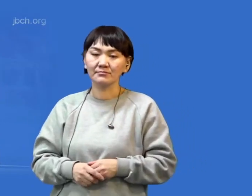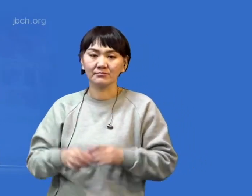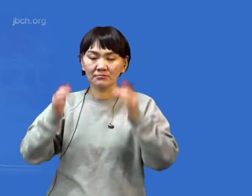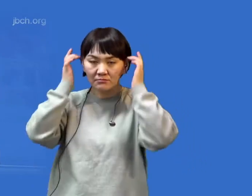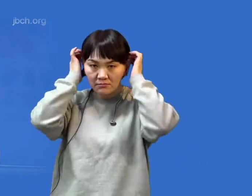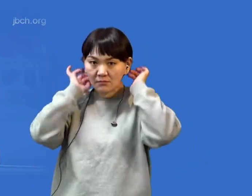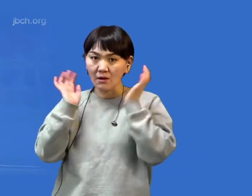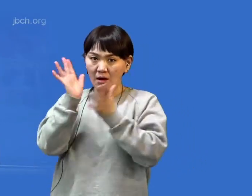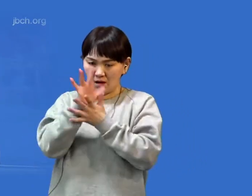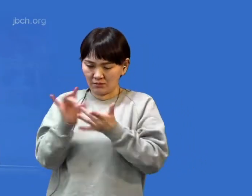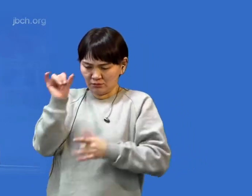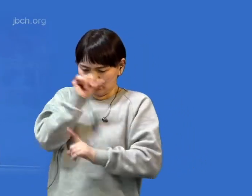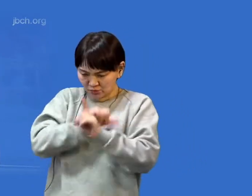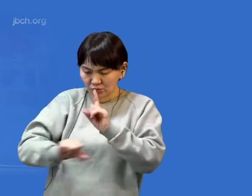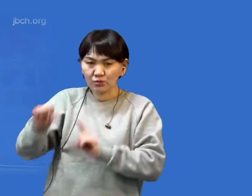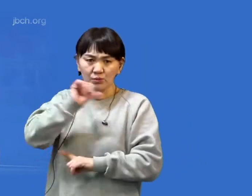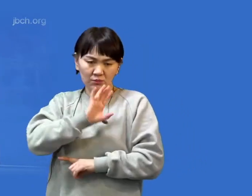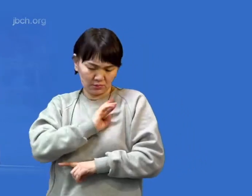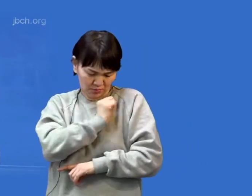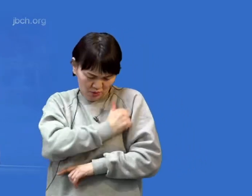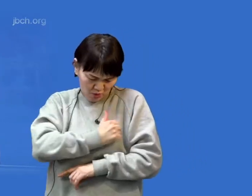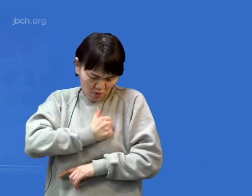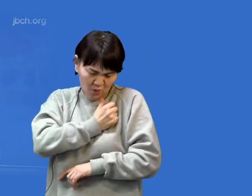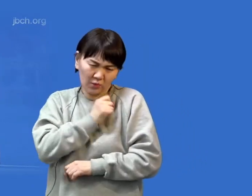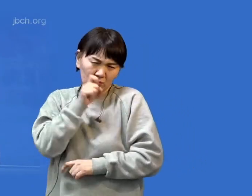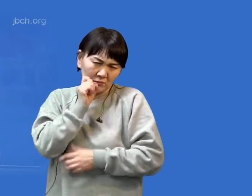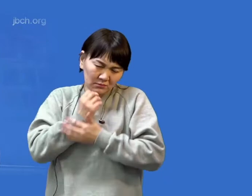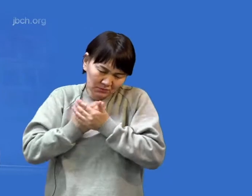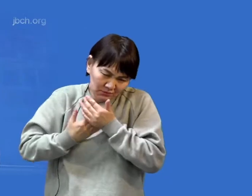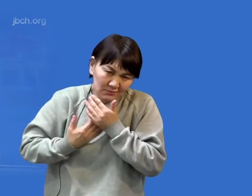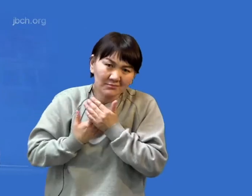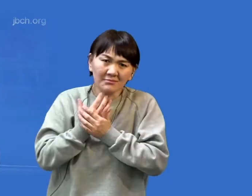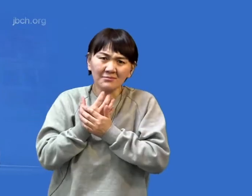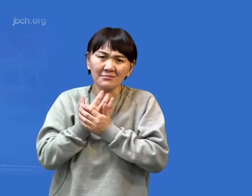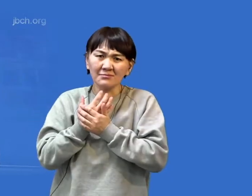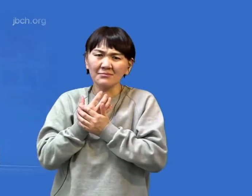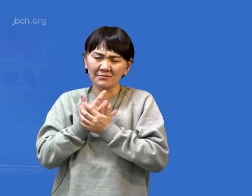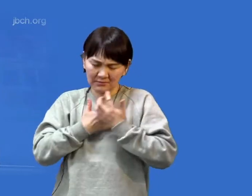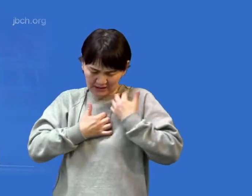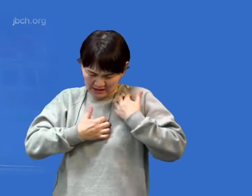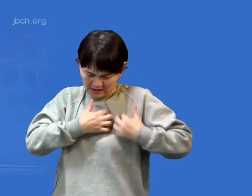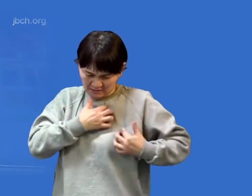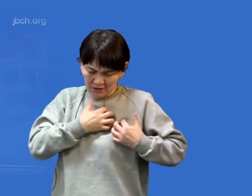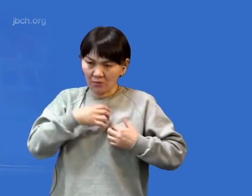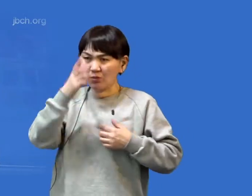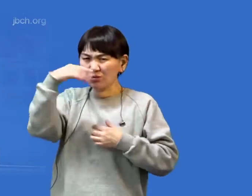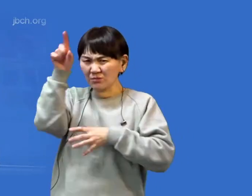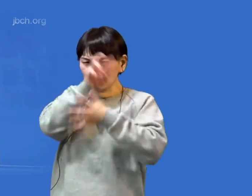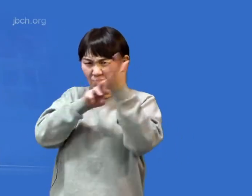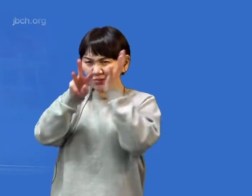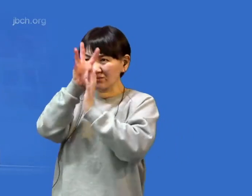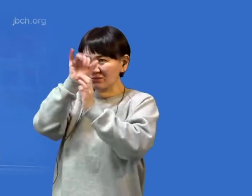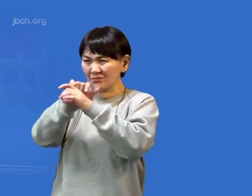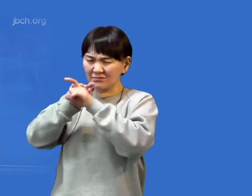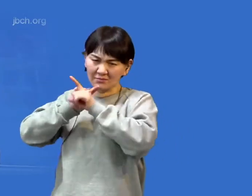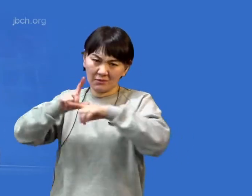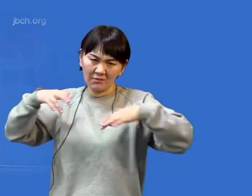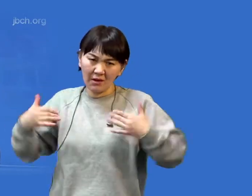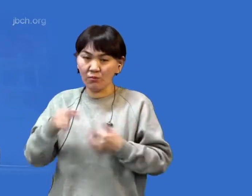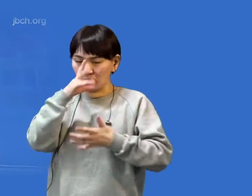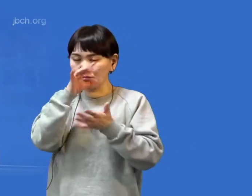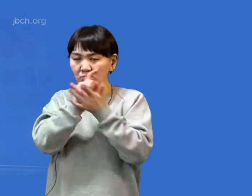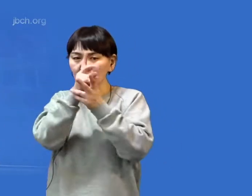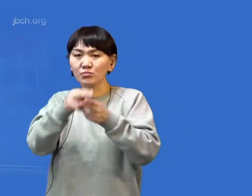ариун сүнсээр дүүрхийг чин сэтгэлээсээ хүсн тэмүүлж бурхны хүслийн дагуу амьдрахыг хүсээд байх юм бол бурхан туслах